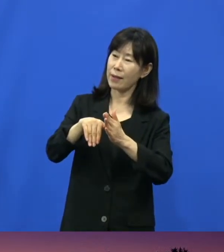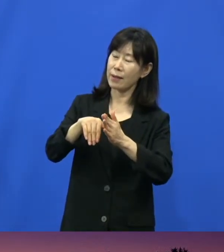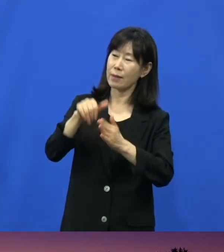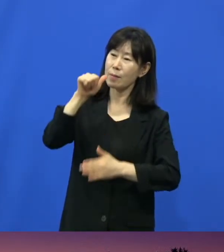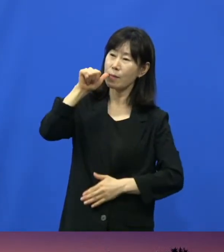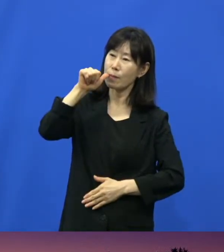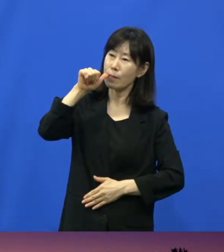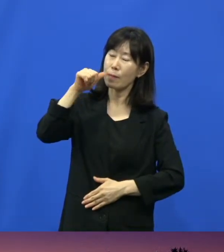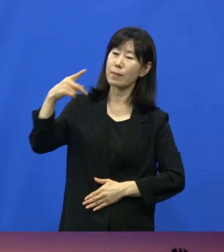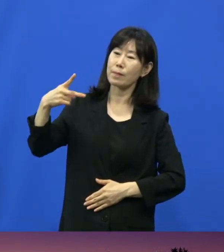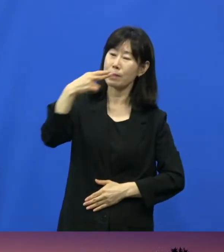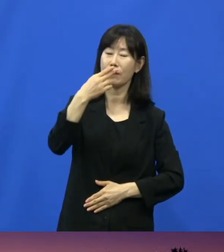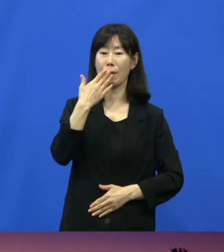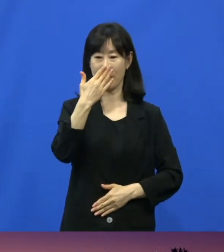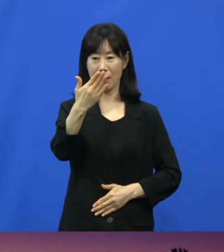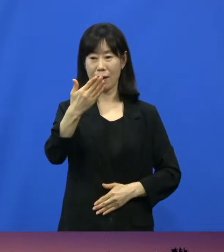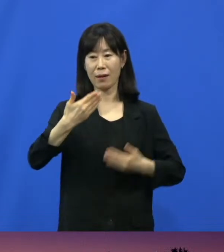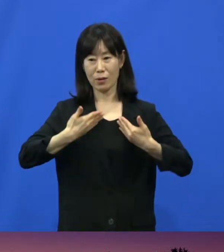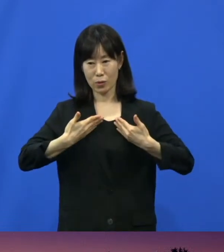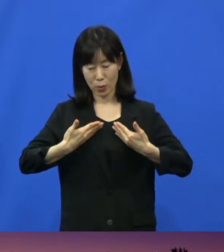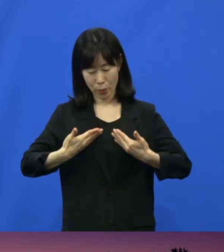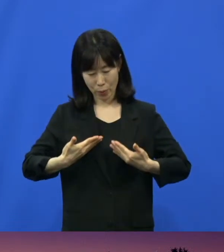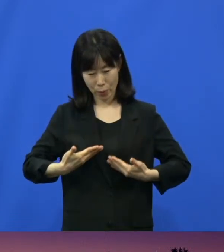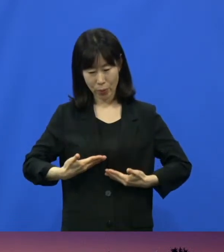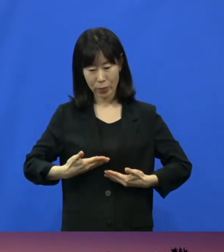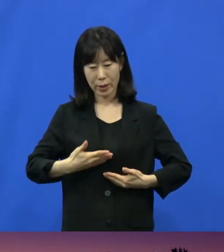잠잠에 머물러 있는 거.